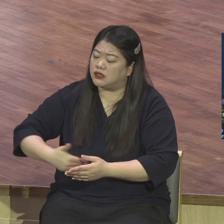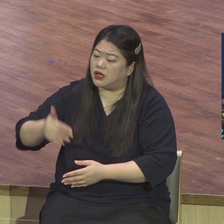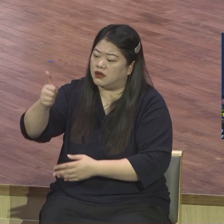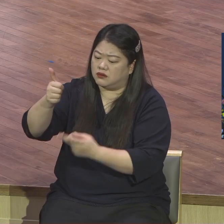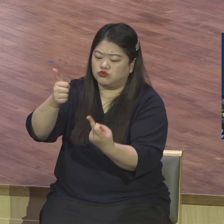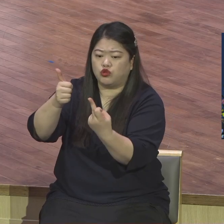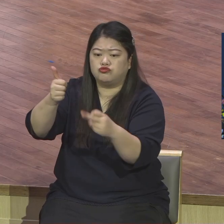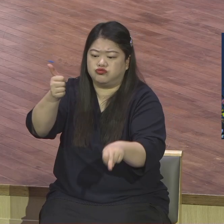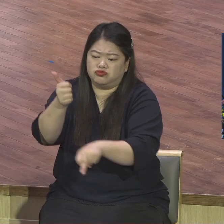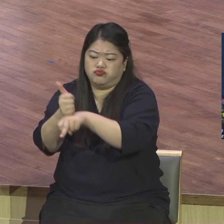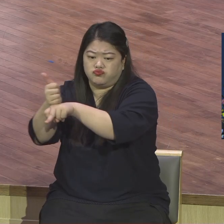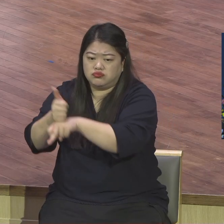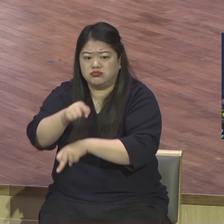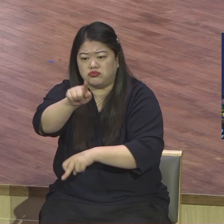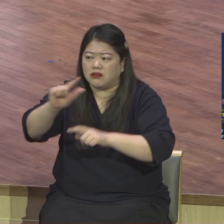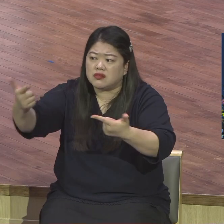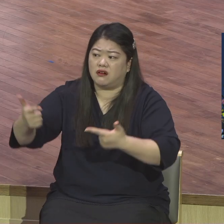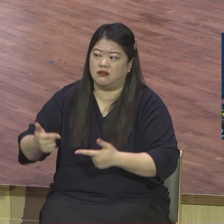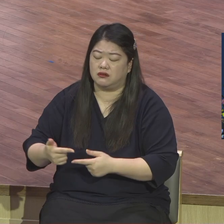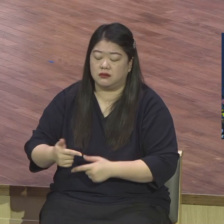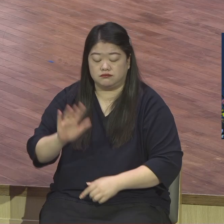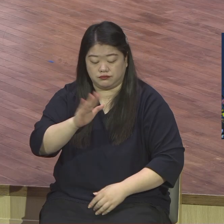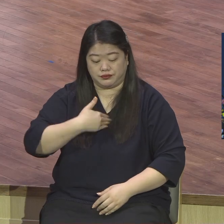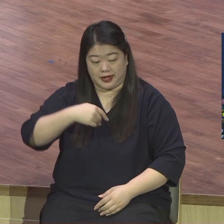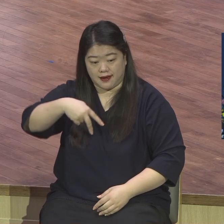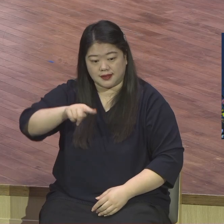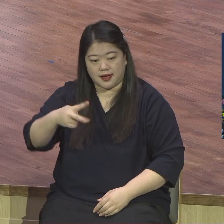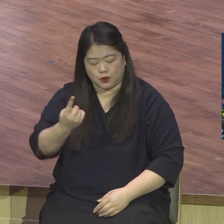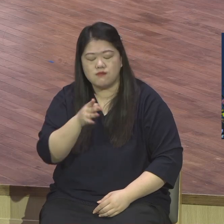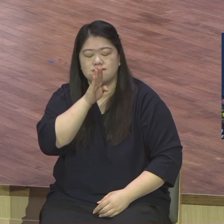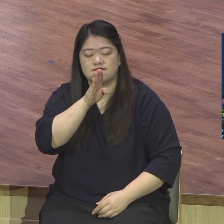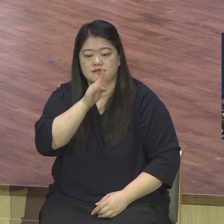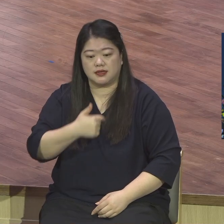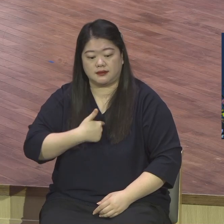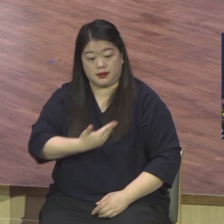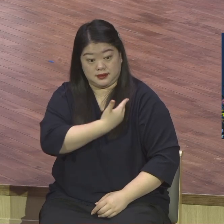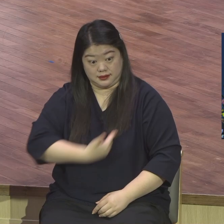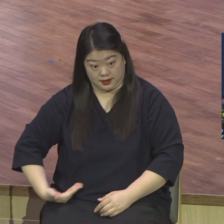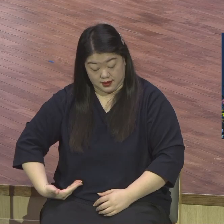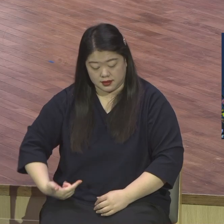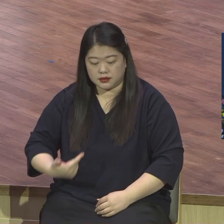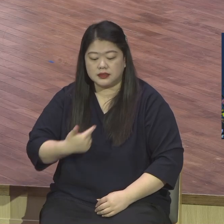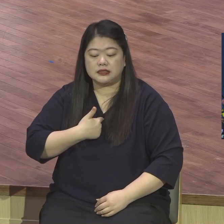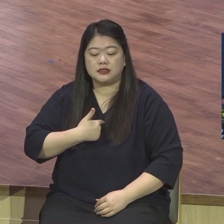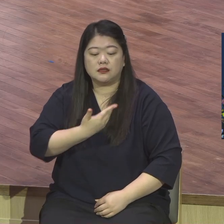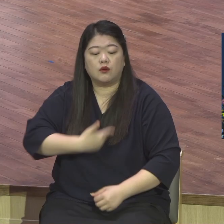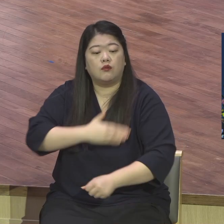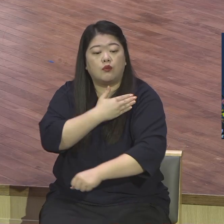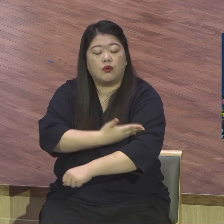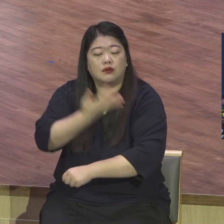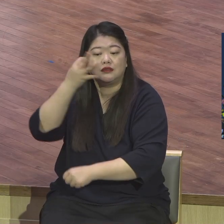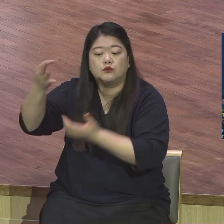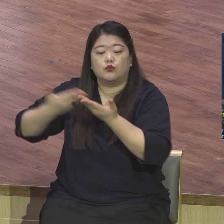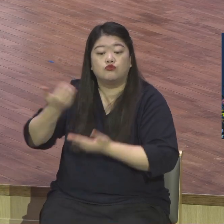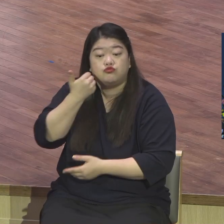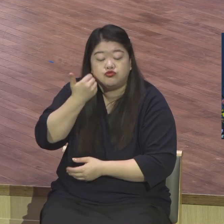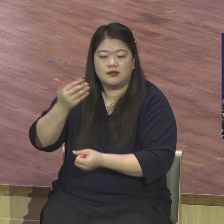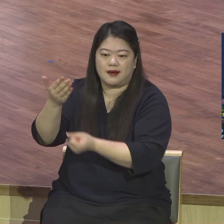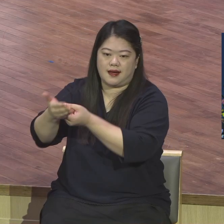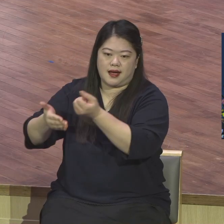유대 율법주의자들, 이들의 공격에 대해서 자신의 이 사도권은 사람이 준 것이